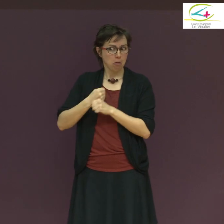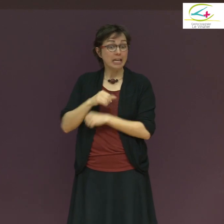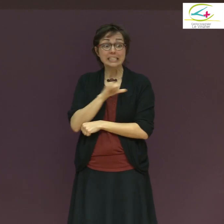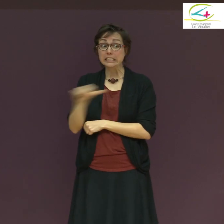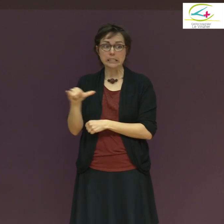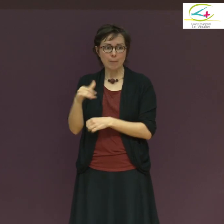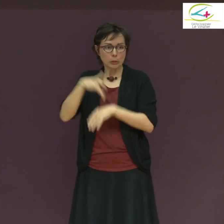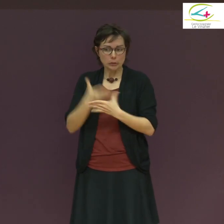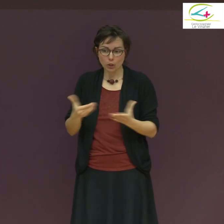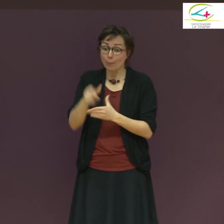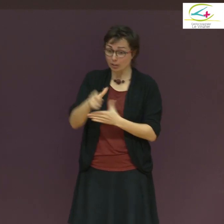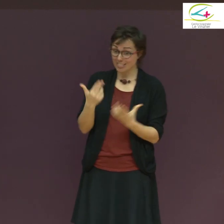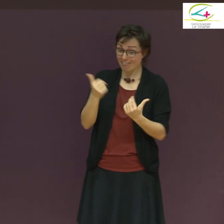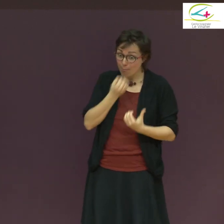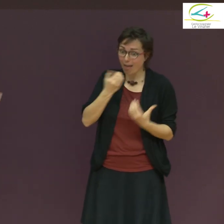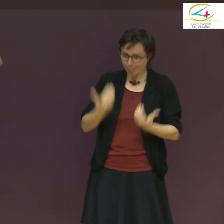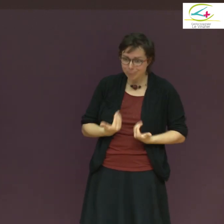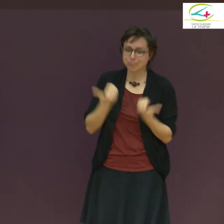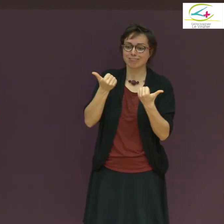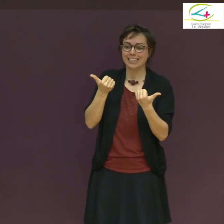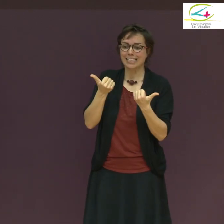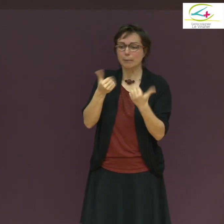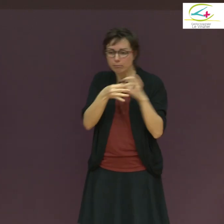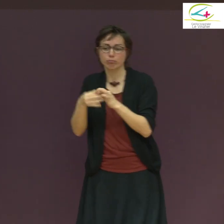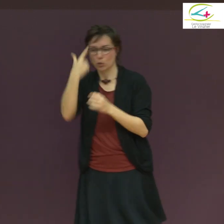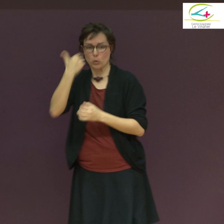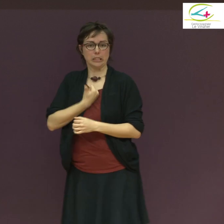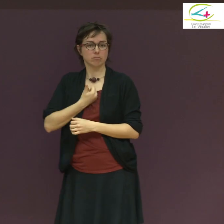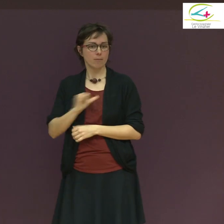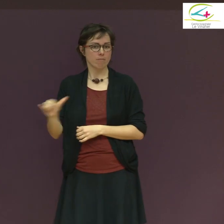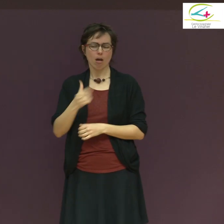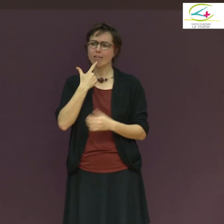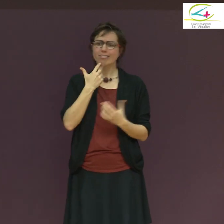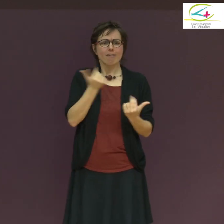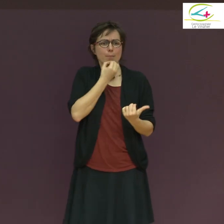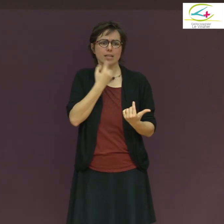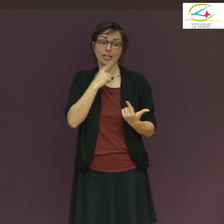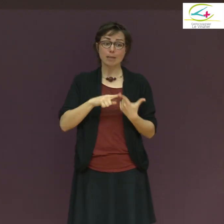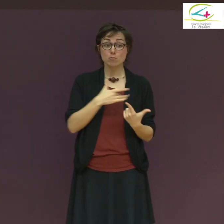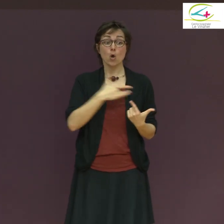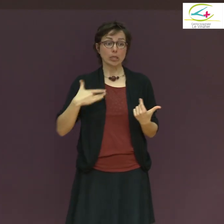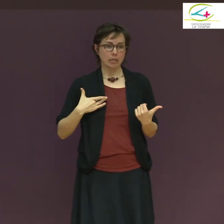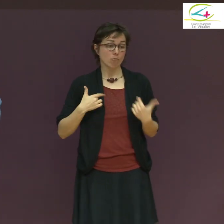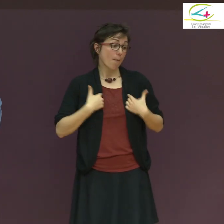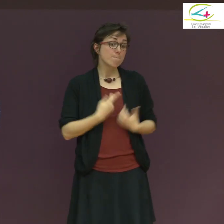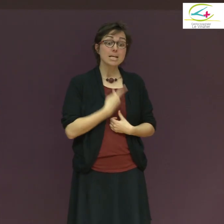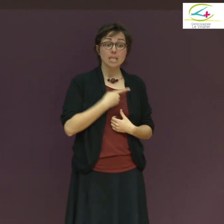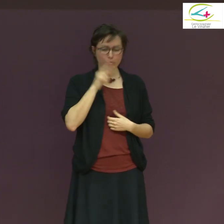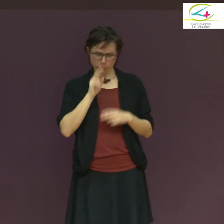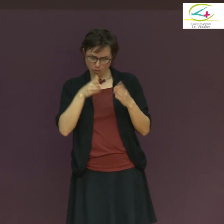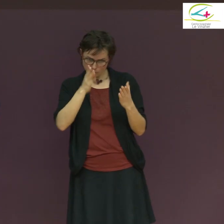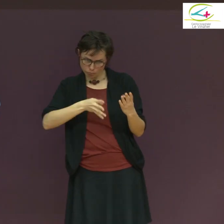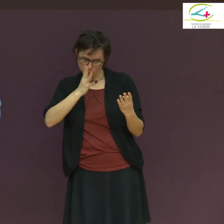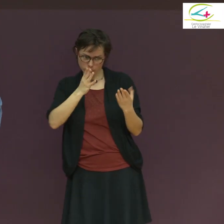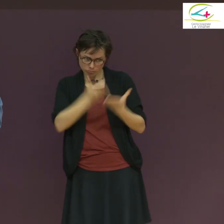suicider. Le aller bien étant très très large, c'est-à-dire aller bien sanitaire, moi je suis médecin, donc je peux